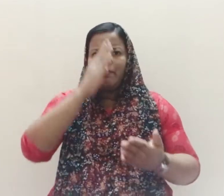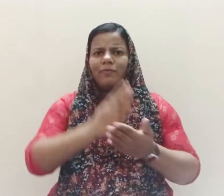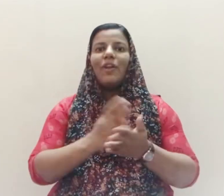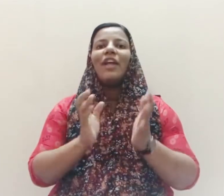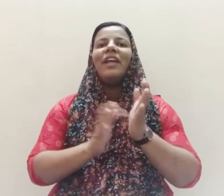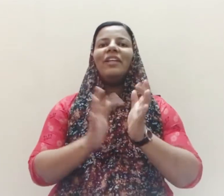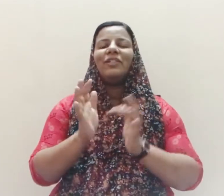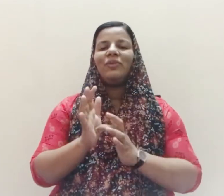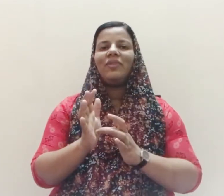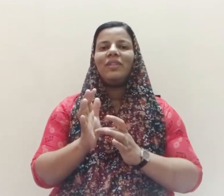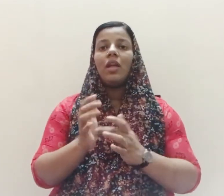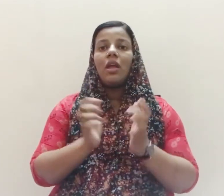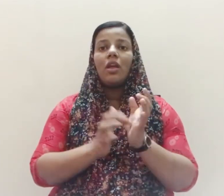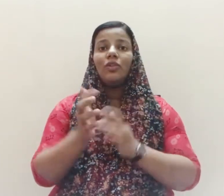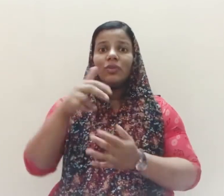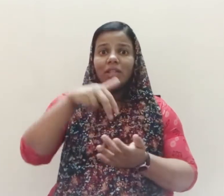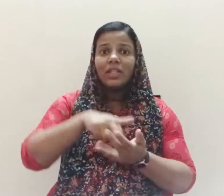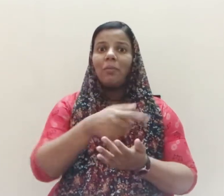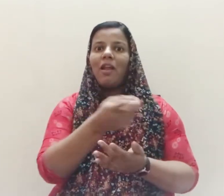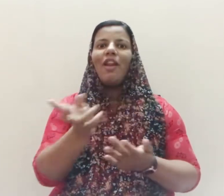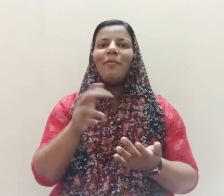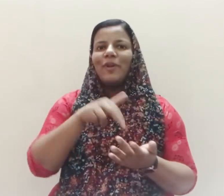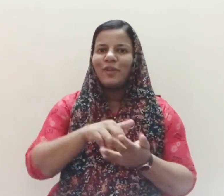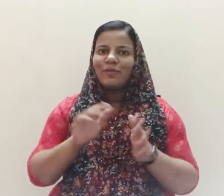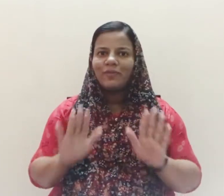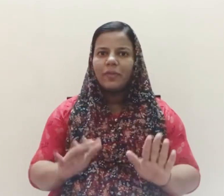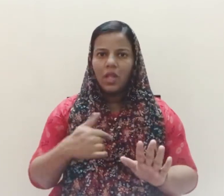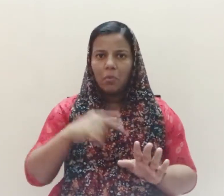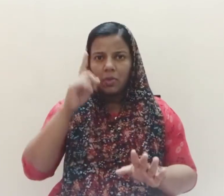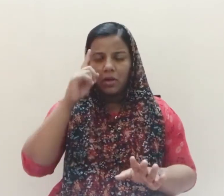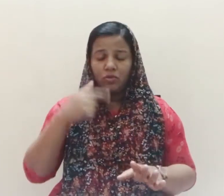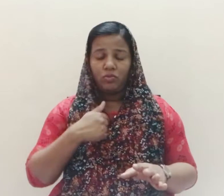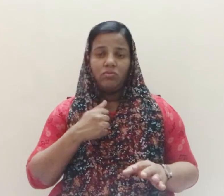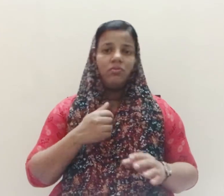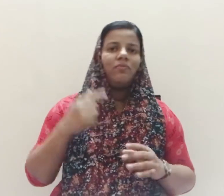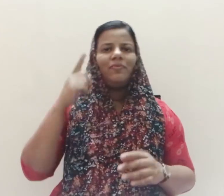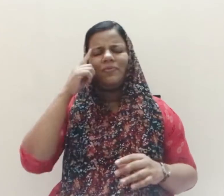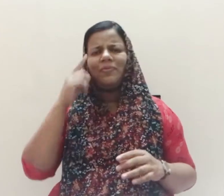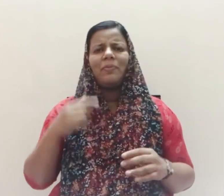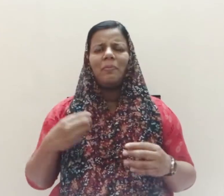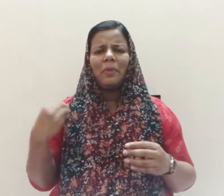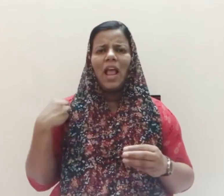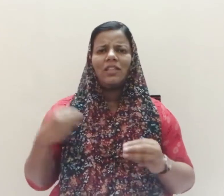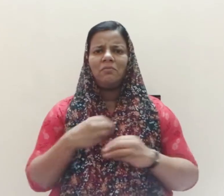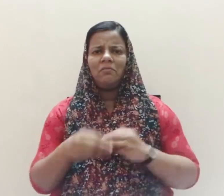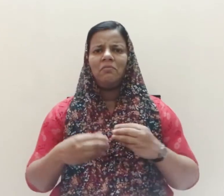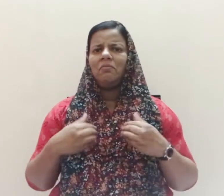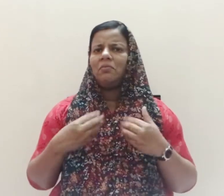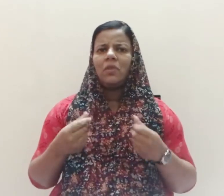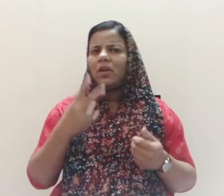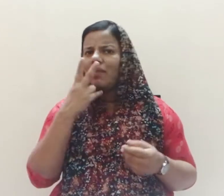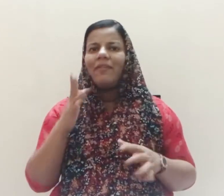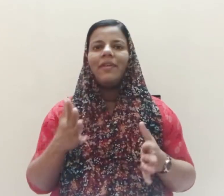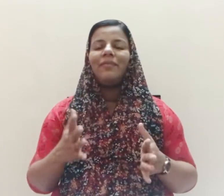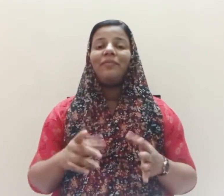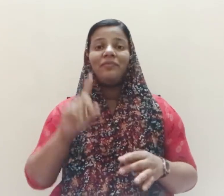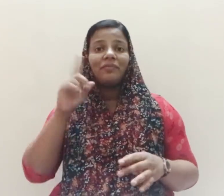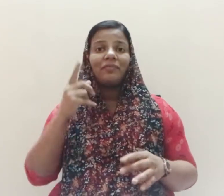നമ്മൾ ക്രിസ്തുവിനകത്തായിരിക്കുന്നു. അപ്പോൾ നമ്മളല്ല ഒരു വിഷയത്തെ ഹാൻഡിൽ ചെയ്യുന്നത്, നമ്മളല്ല ആദ്യം പോകുന്നു, നമുക്ക് മുമ്പേ കർത്താവ്